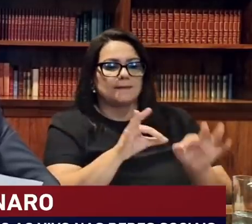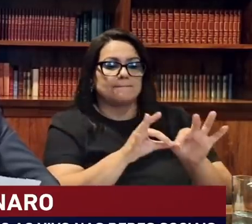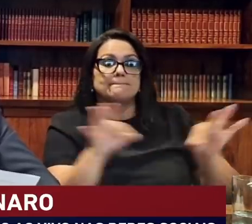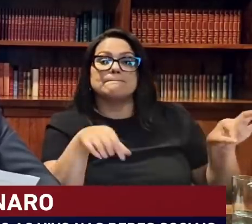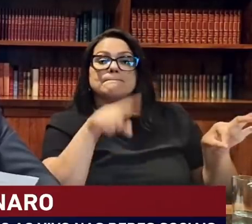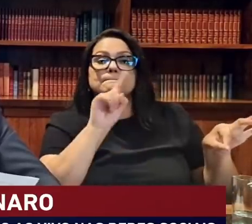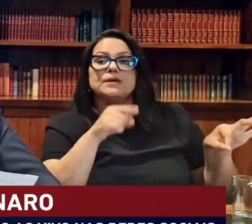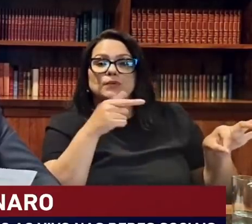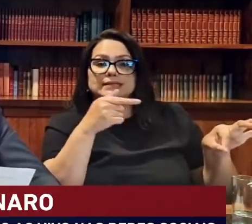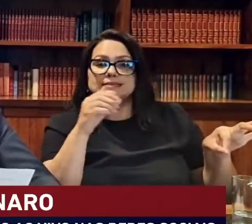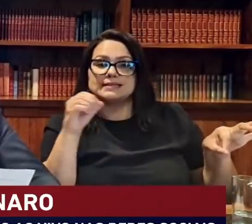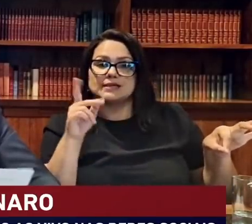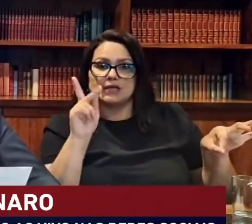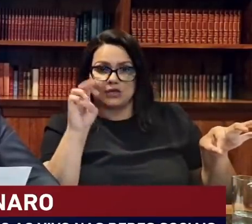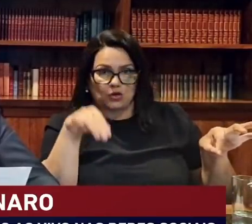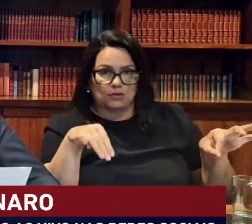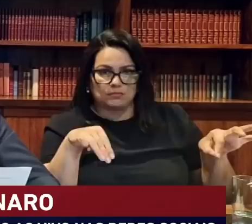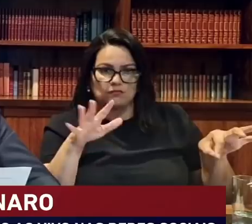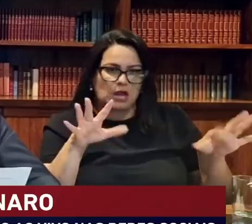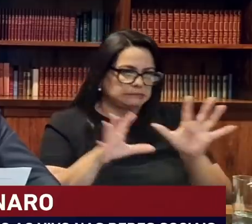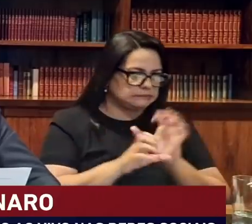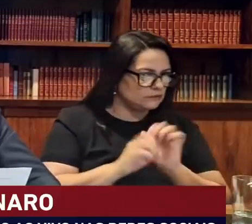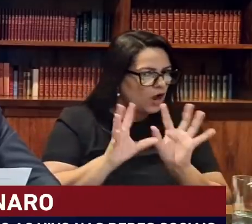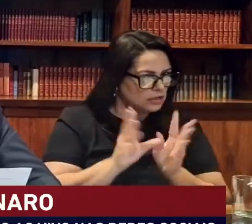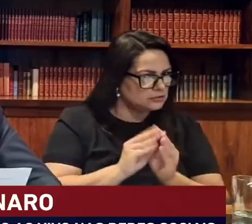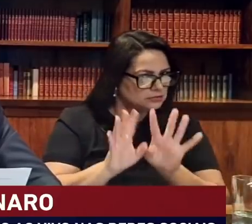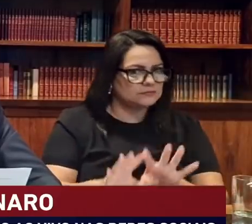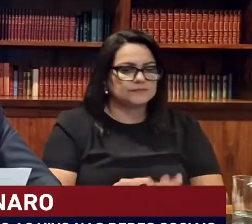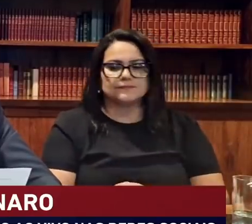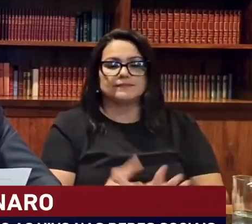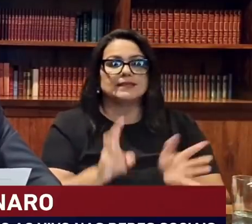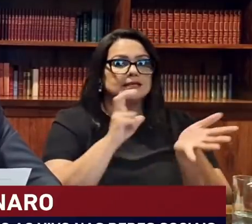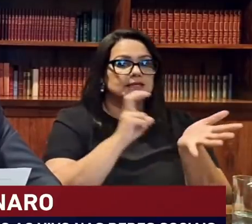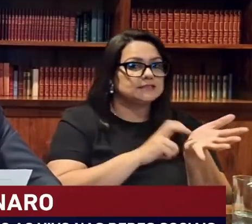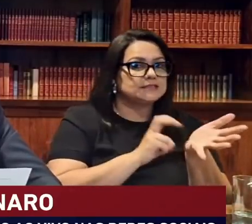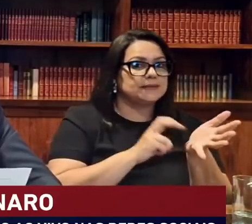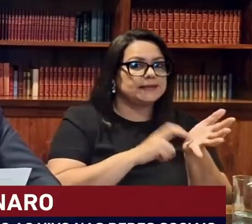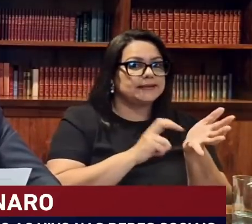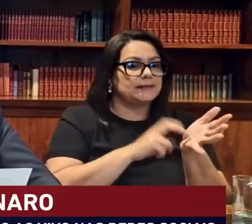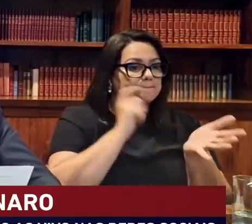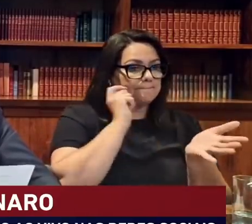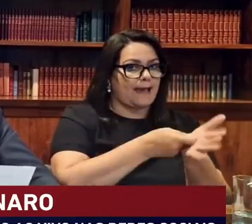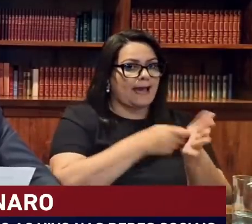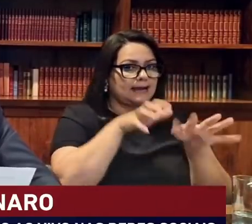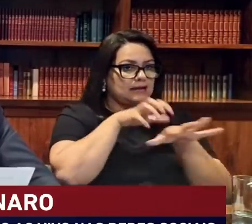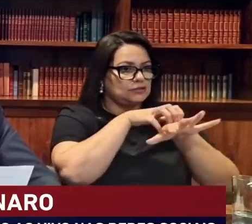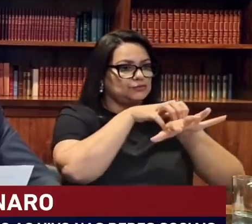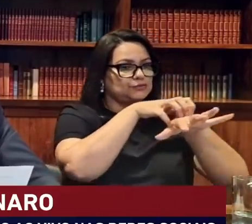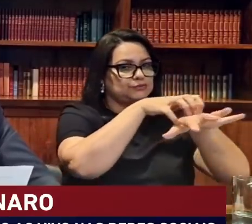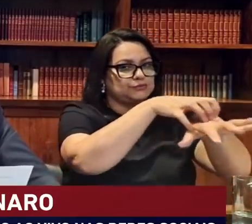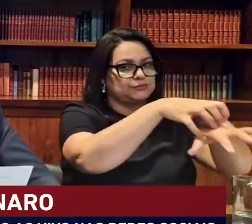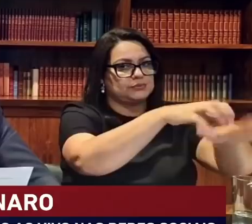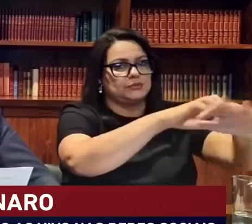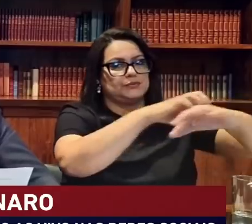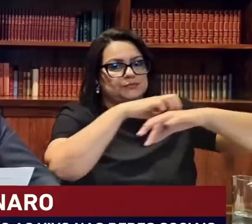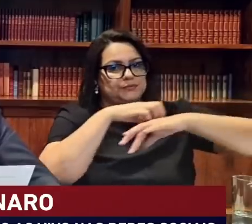extensão. Curiosidade, né? Vou arredondar números aqui. De manhã tem um preço, durante o dia, à noite tem outro. Pela manhã, a